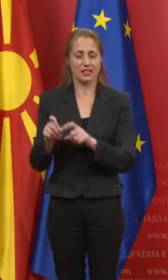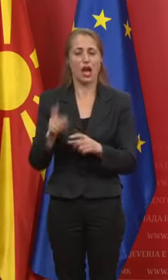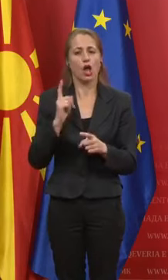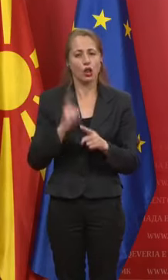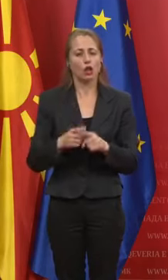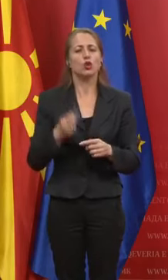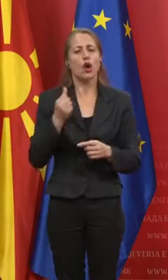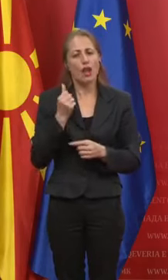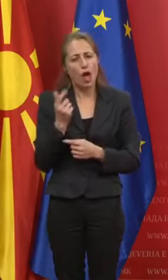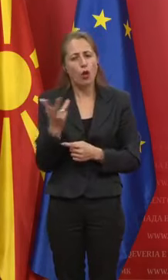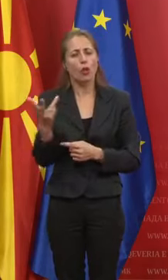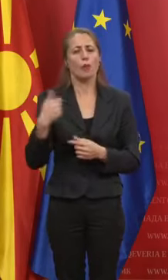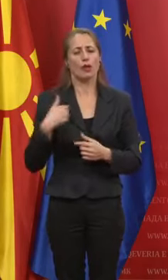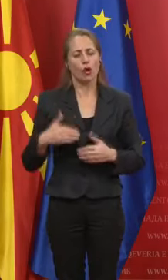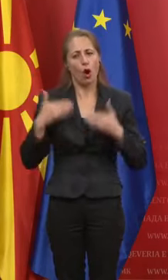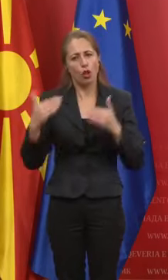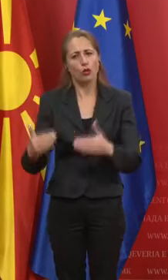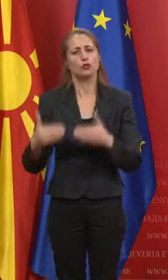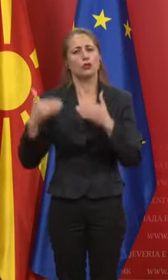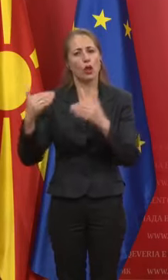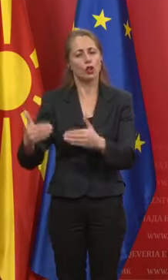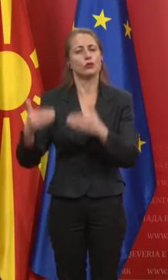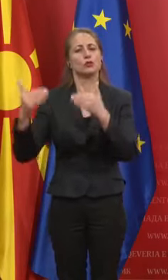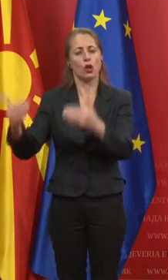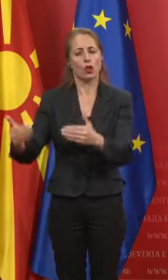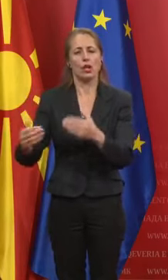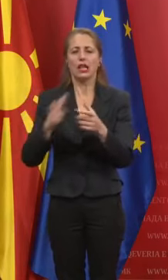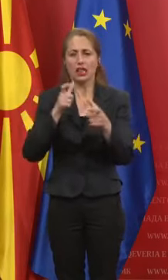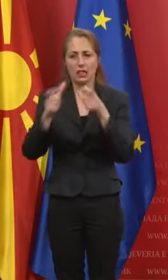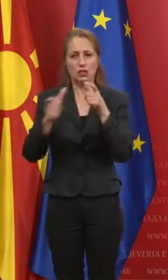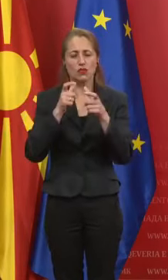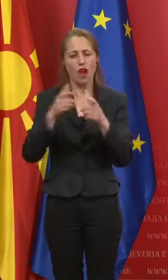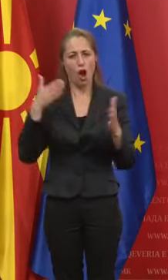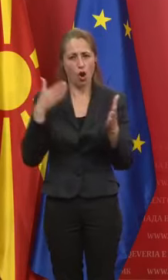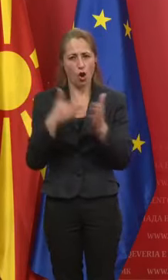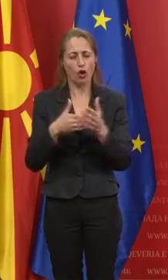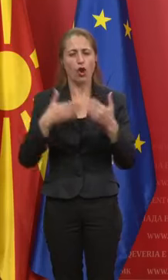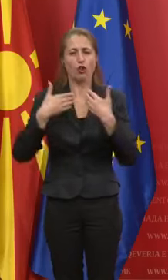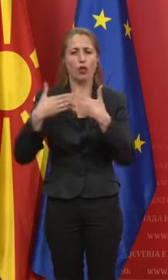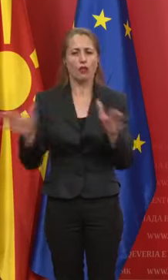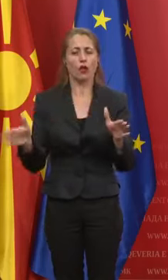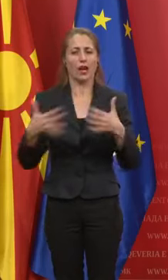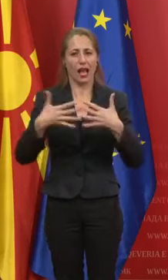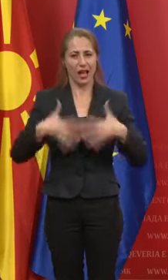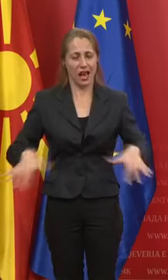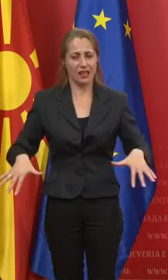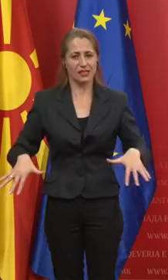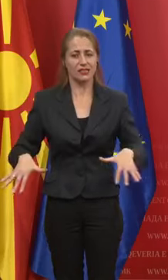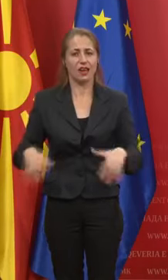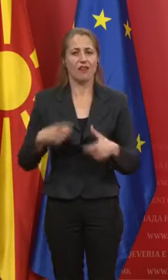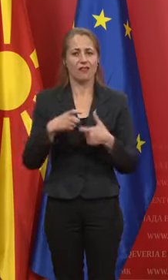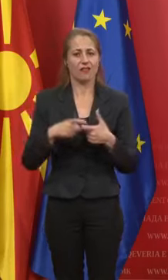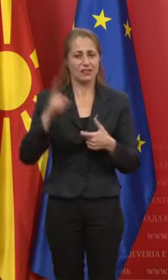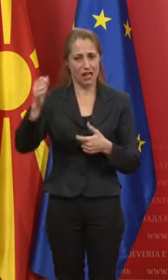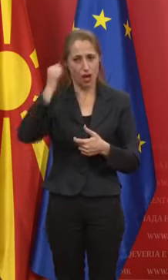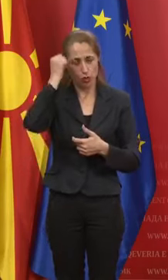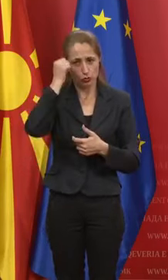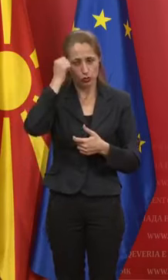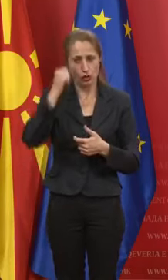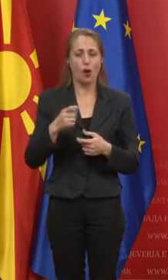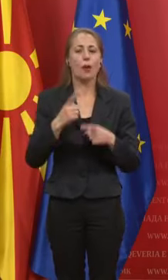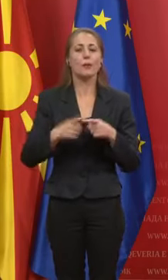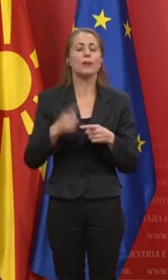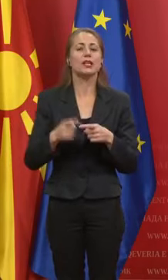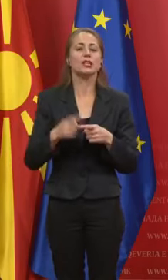дека неколку пати го одложуваме дискусијата конкретна за отворањето на границите. Причината